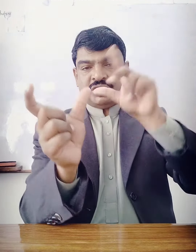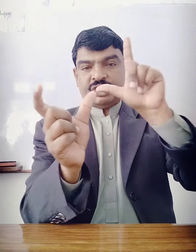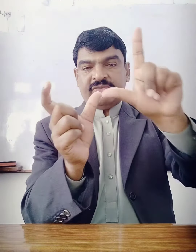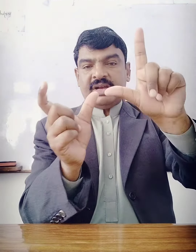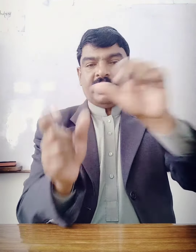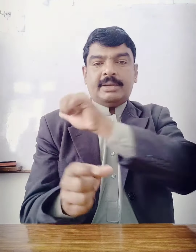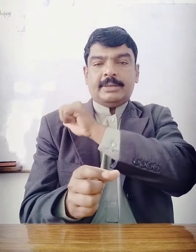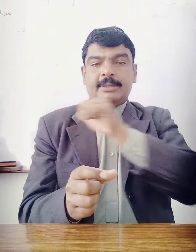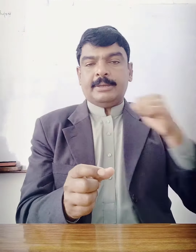शवाल।